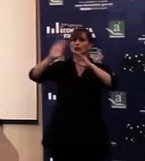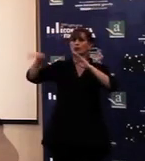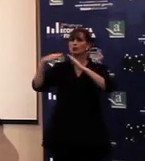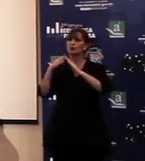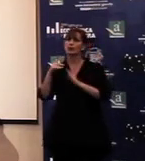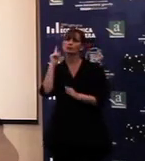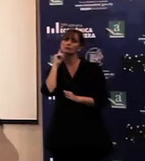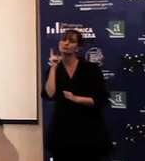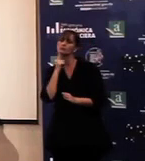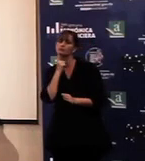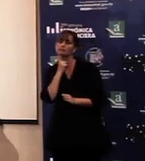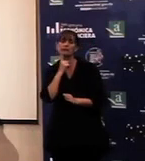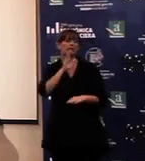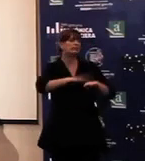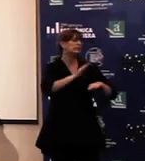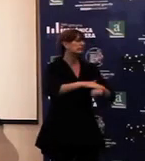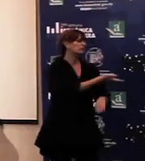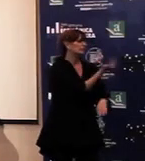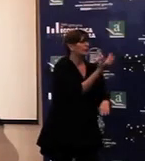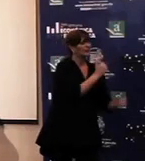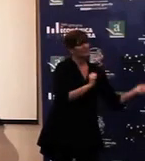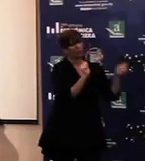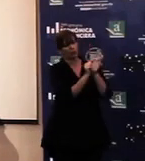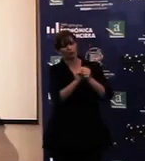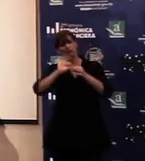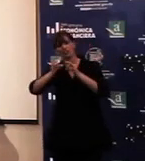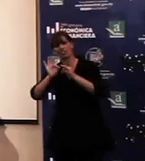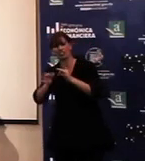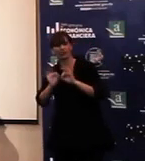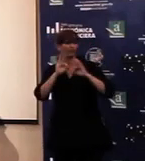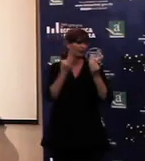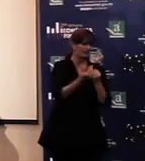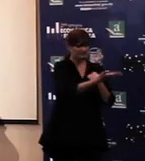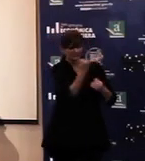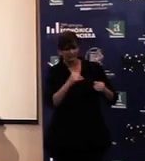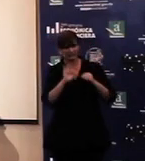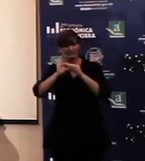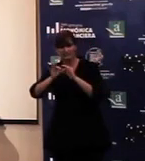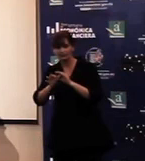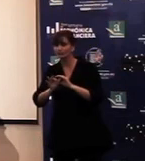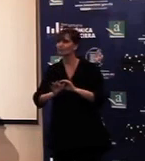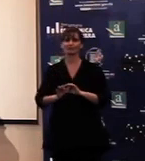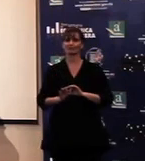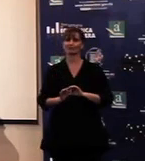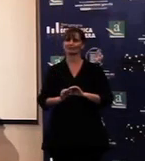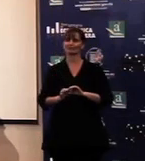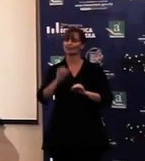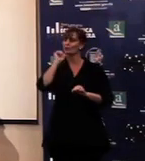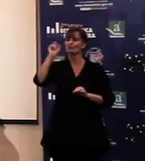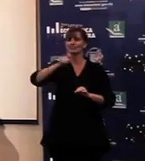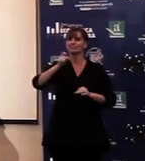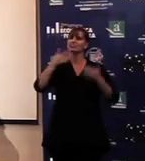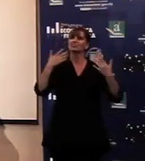no necesite de un amigo, no necesite de un familiar, solo necesite de un agente de servicio al cliente